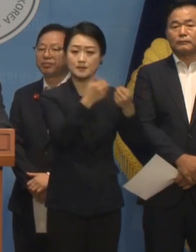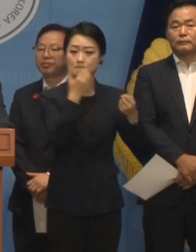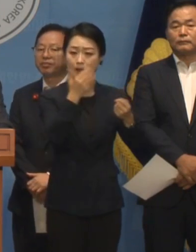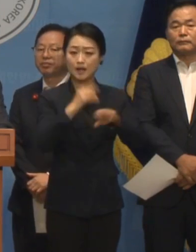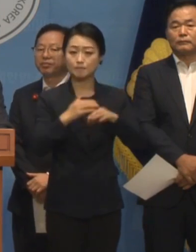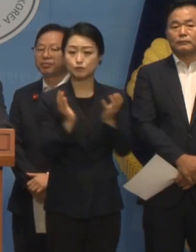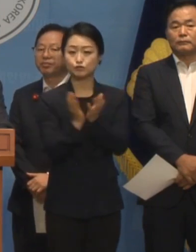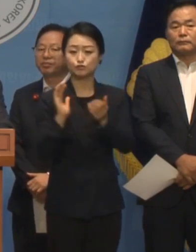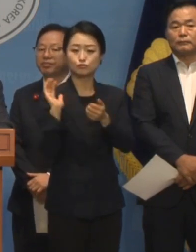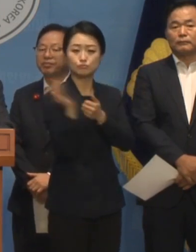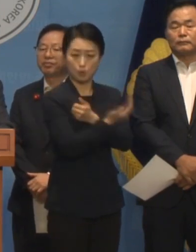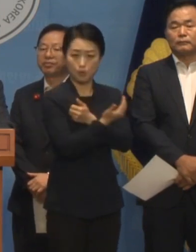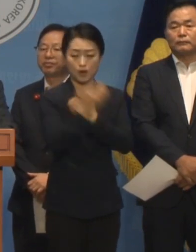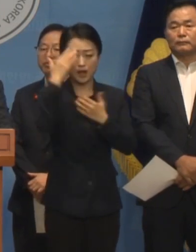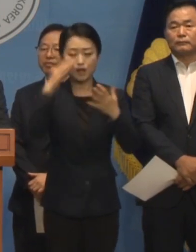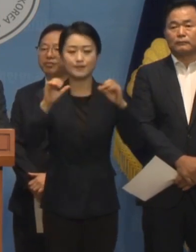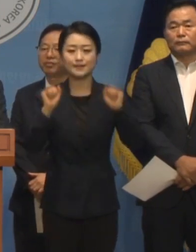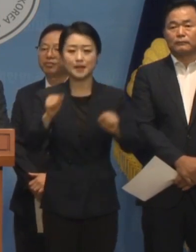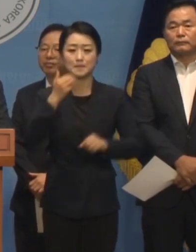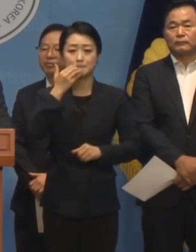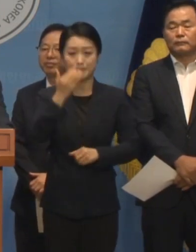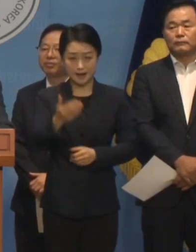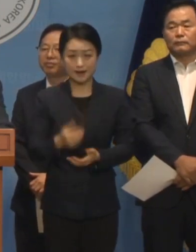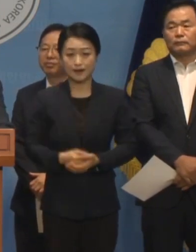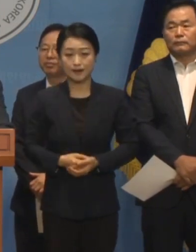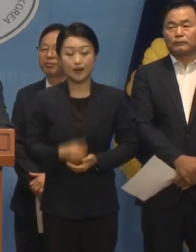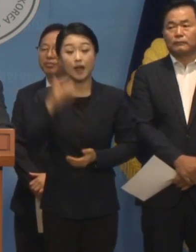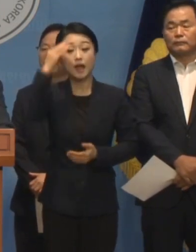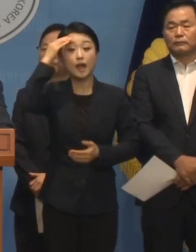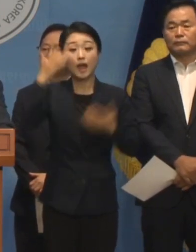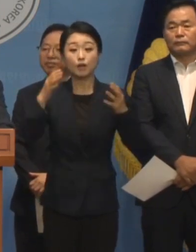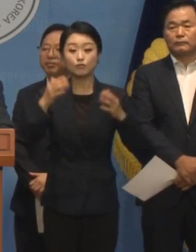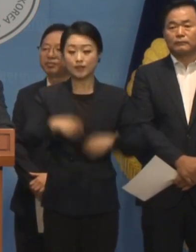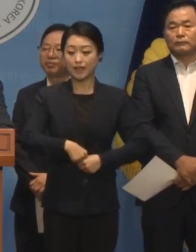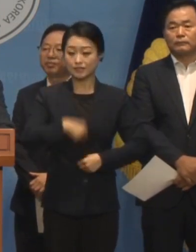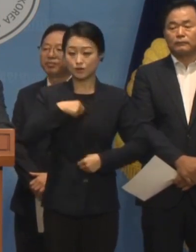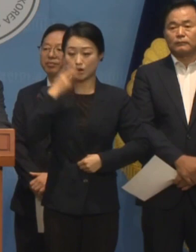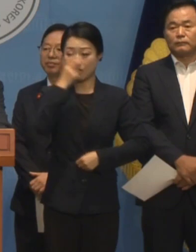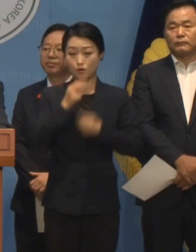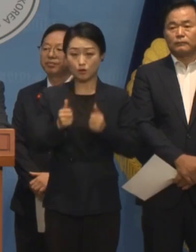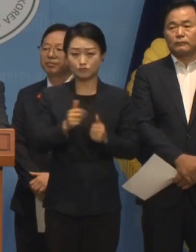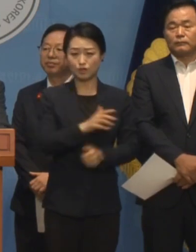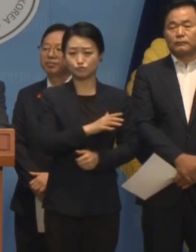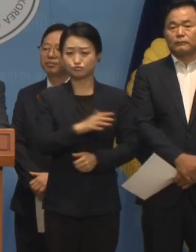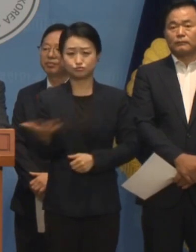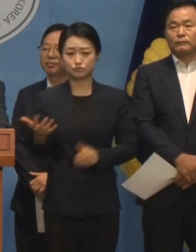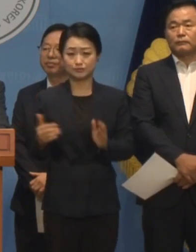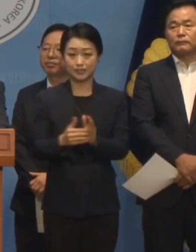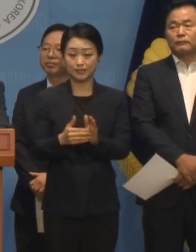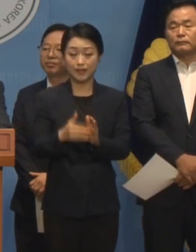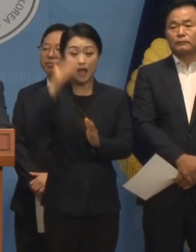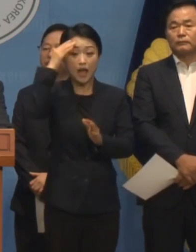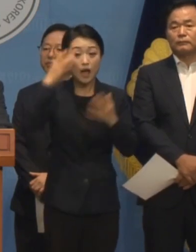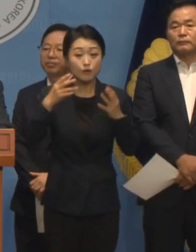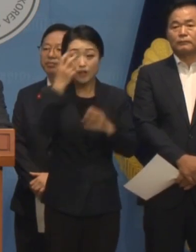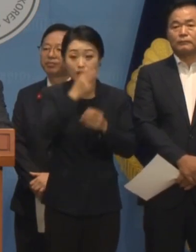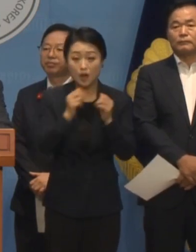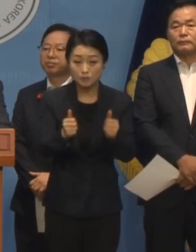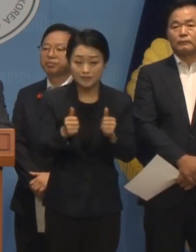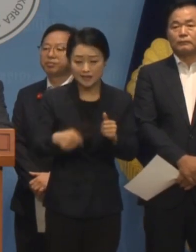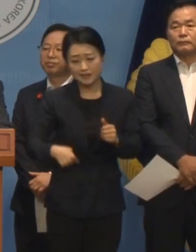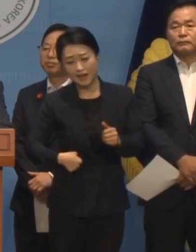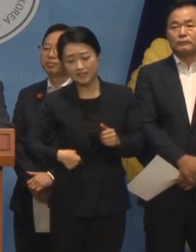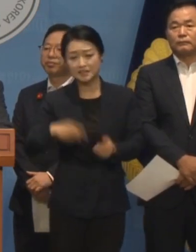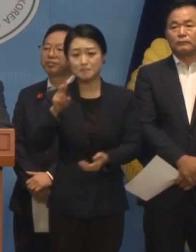그것이 대한민국을 살리는 길이기 때문입니다. 대한민국 정의로운 검사들은 다 죽어버렸습니다. 대한민국 검사들은